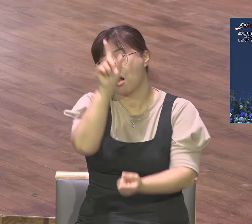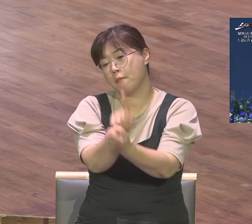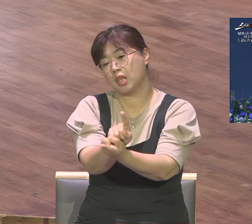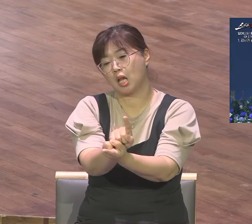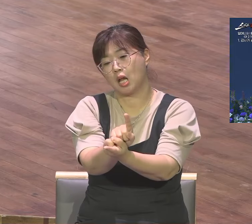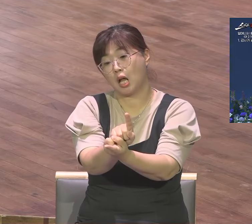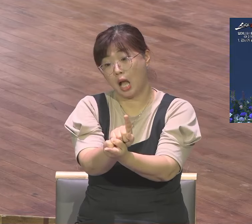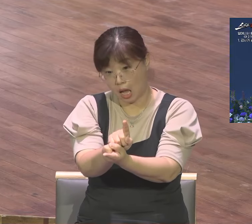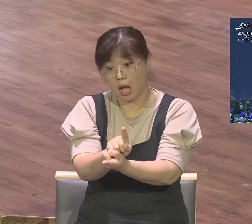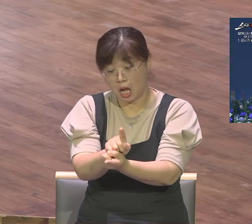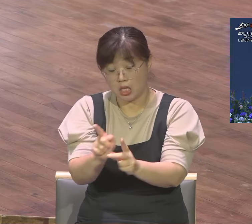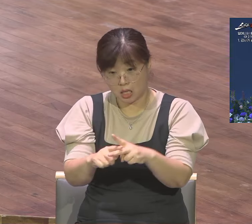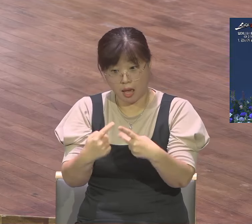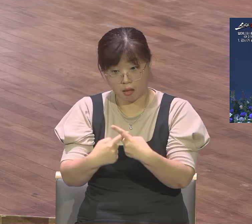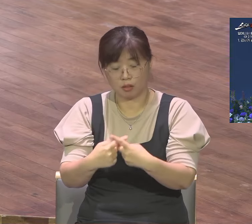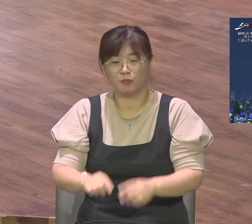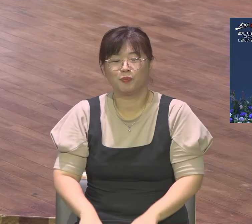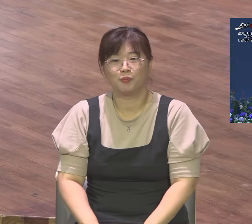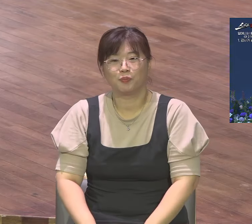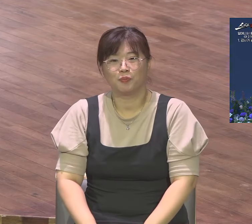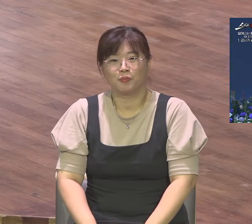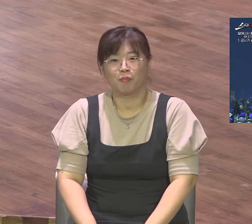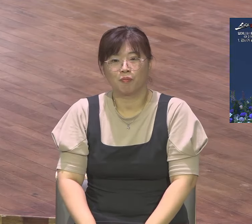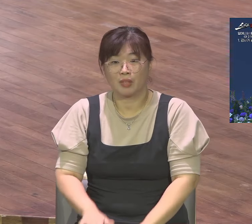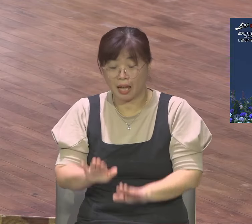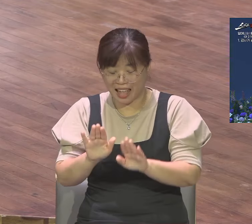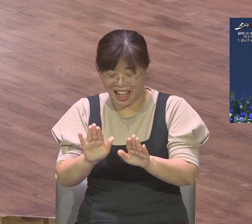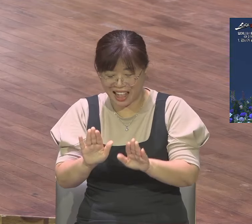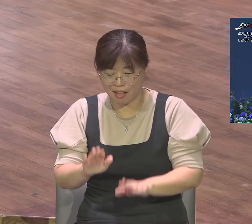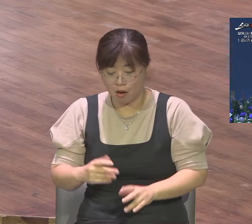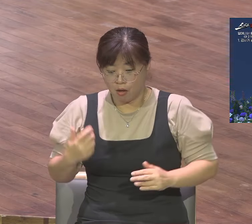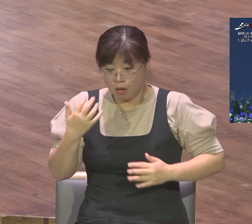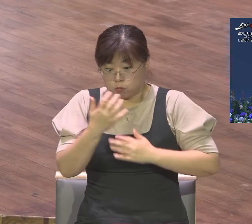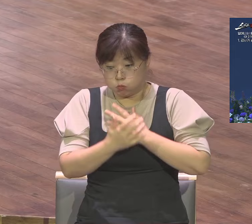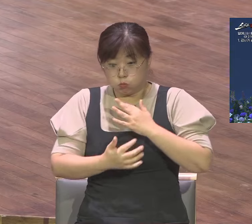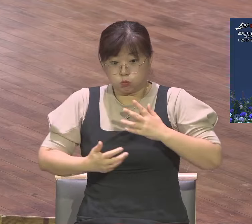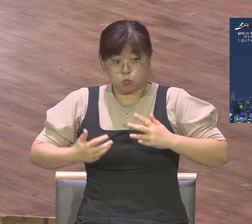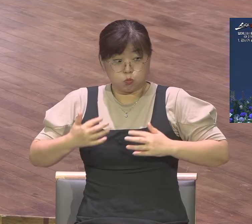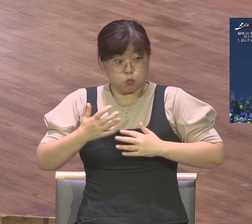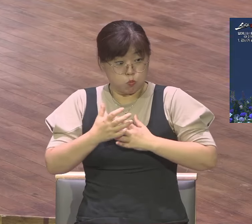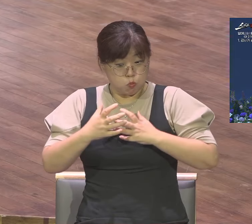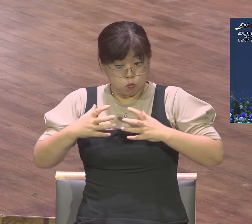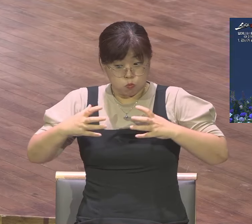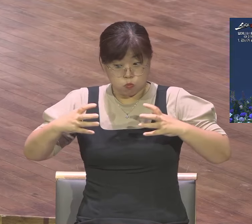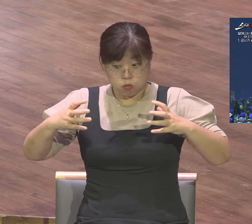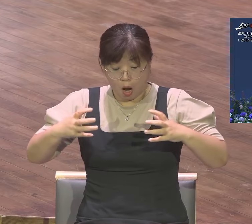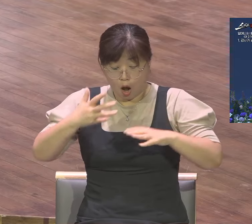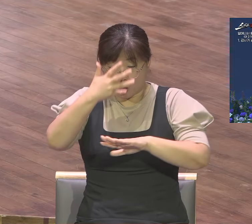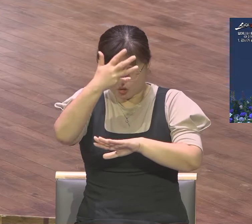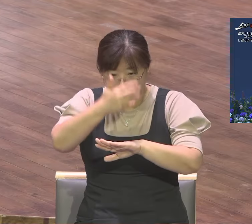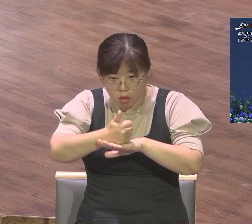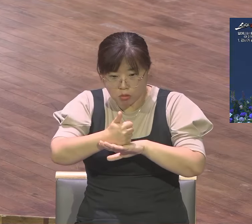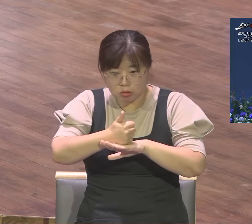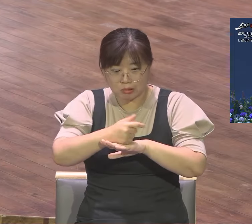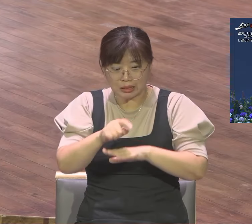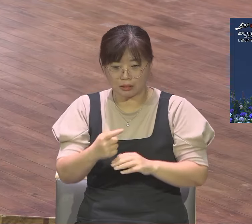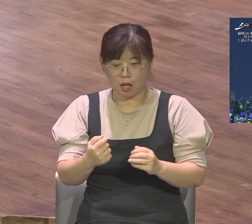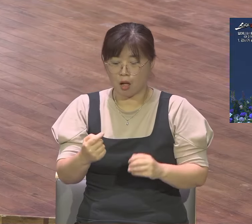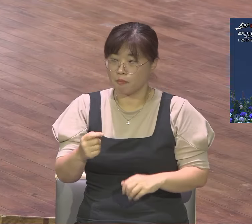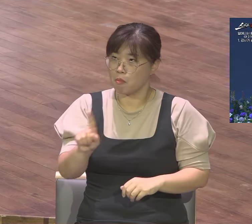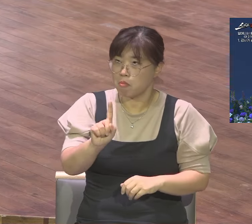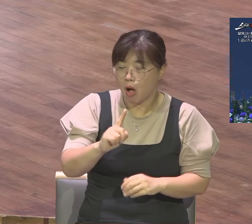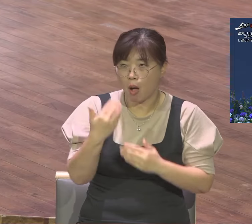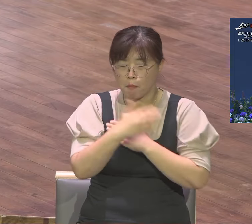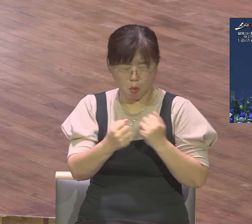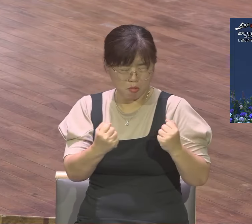이거는 반대로 면역 기능을 강화시키고 혈액 순환을 원활하게 만들고 건강하게 사는 비결인데